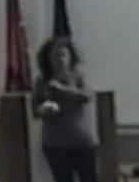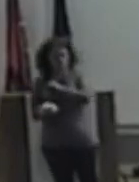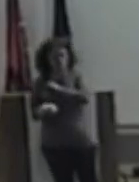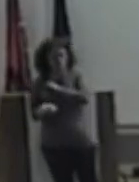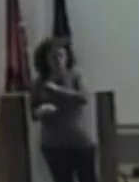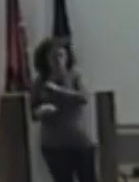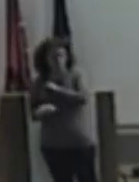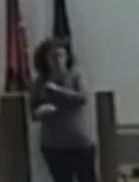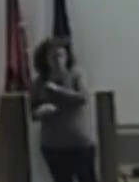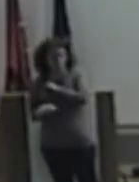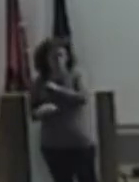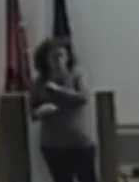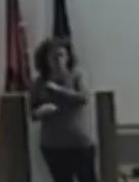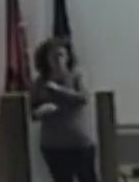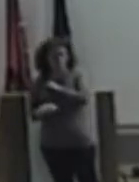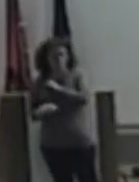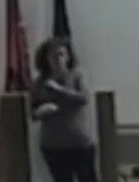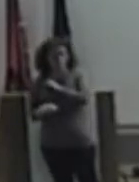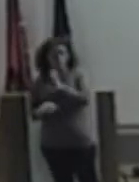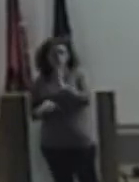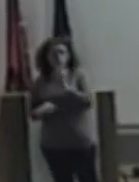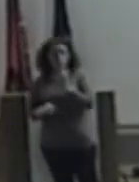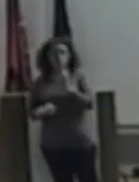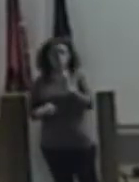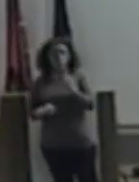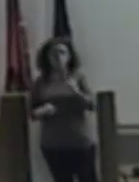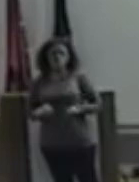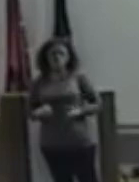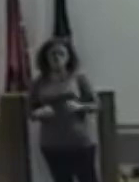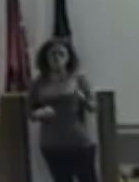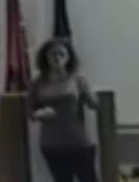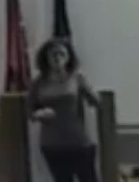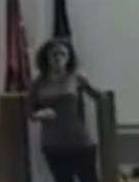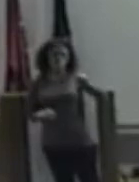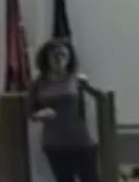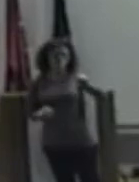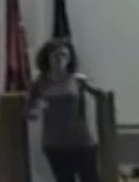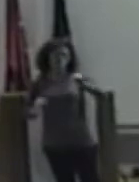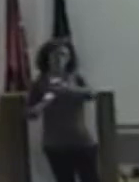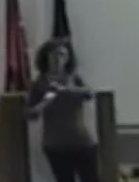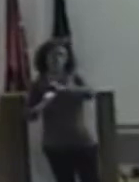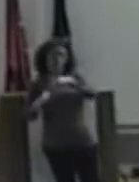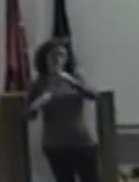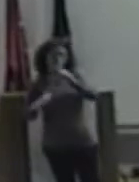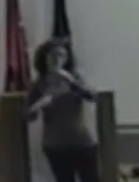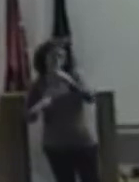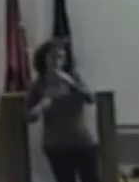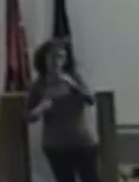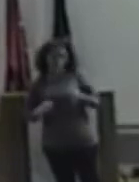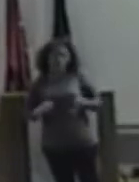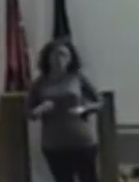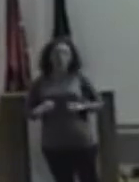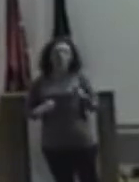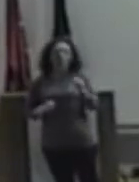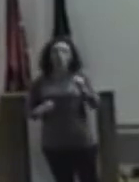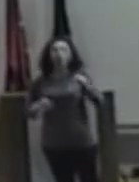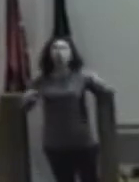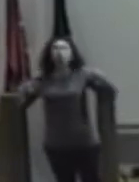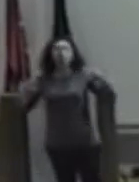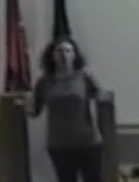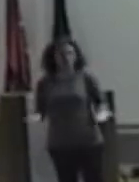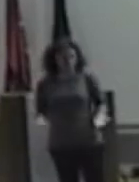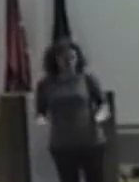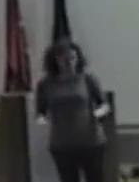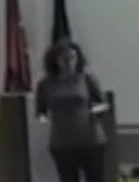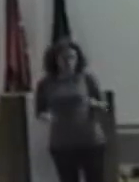exactamente entre poner el bolo y comenzar a comer, qué tipo de bolo necesito, cómo